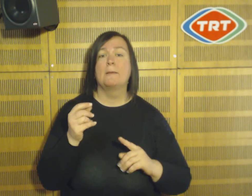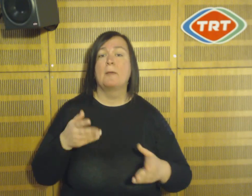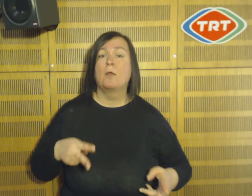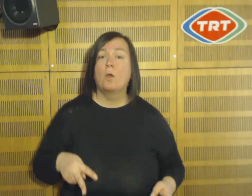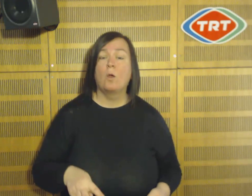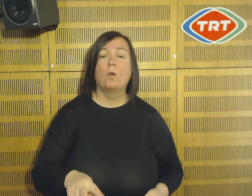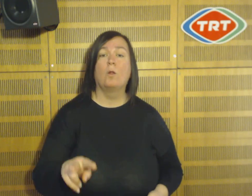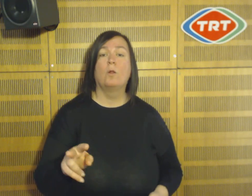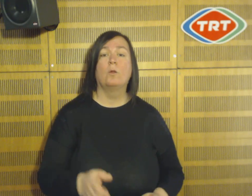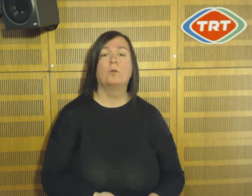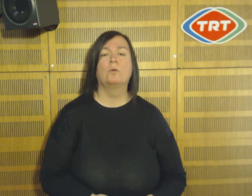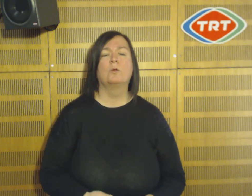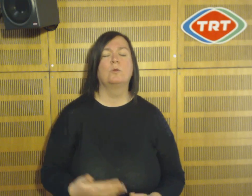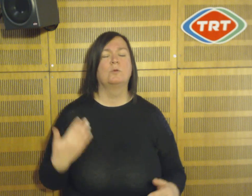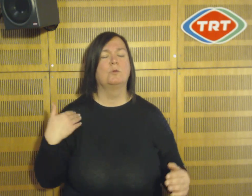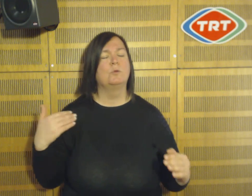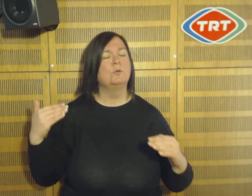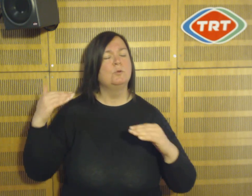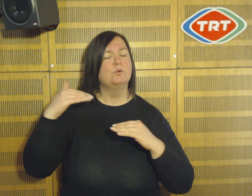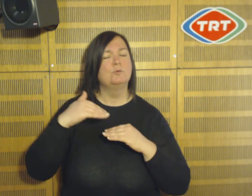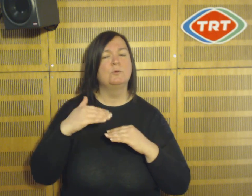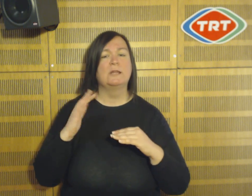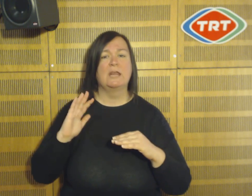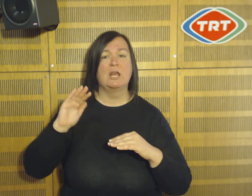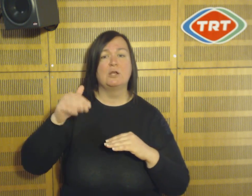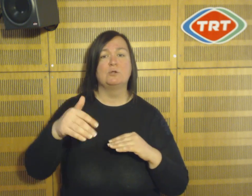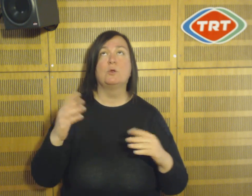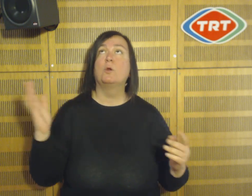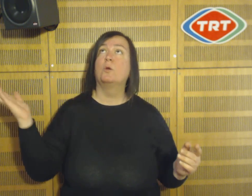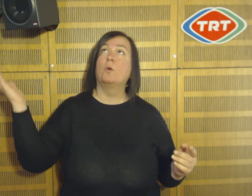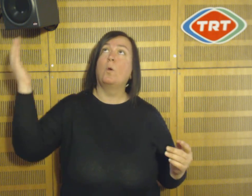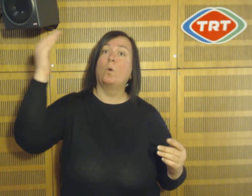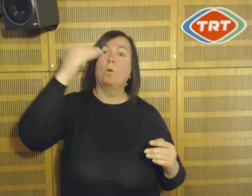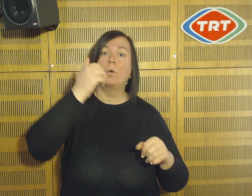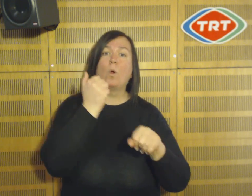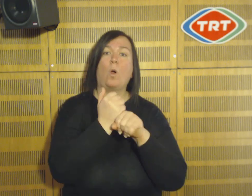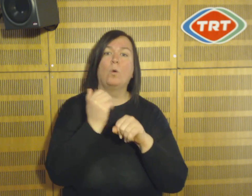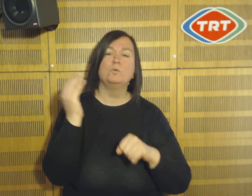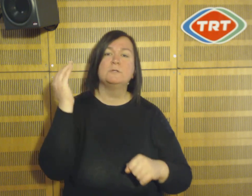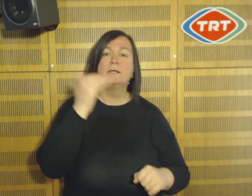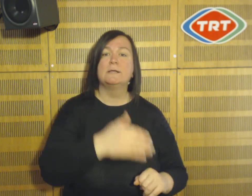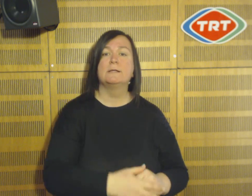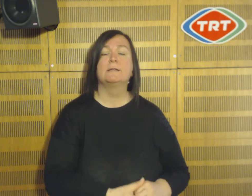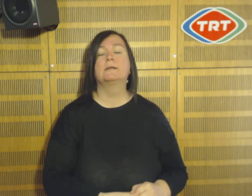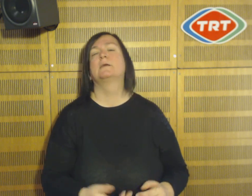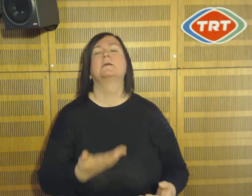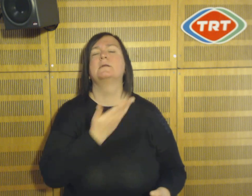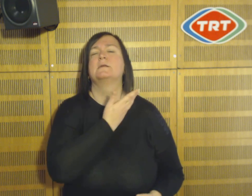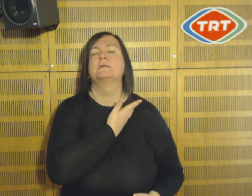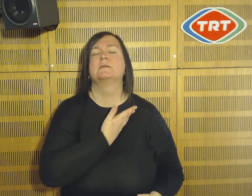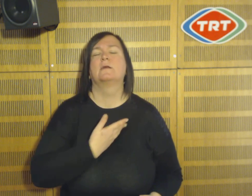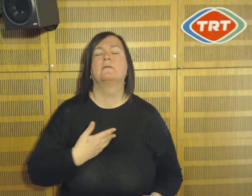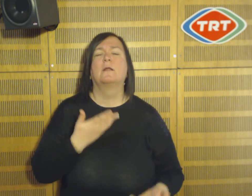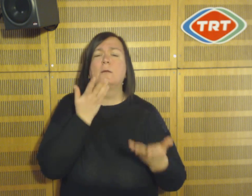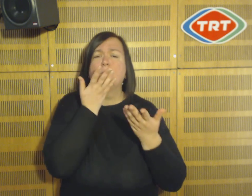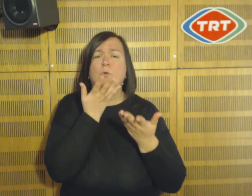Yolları üstümüzden geçiyor Gökkuşağı Sevdalı bulutlar